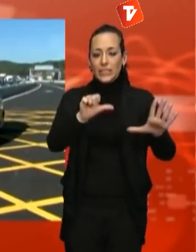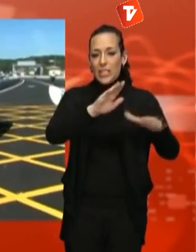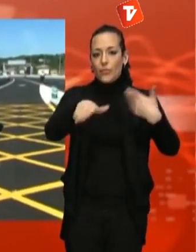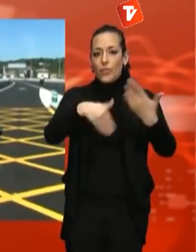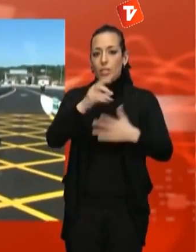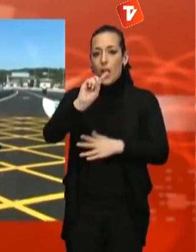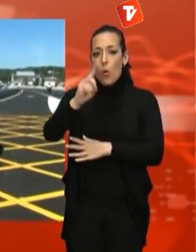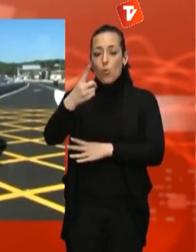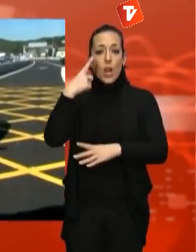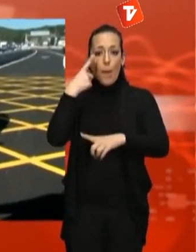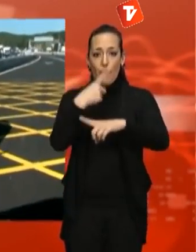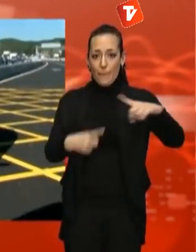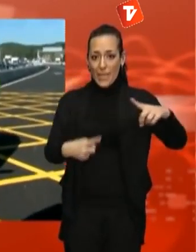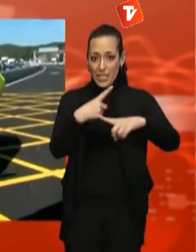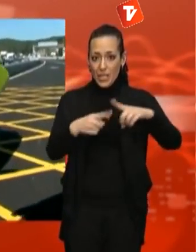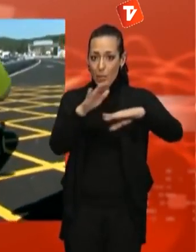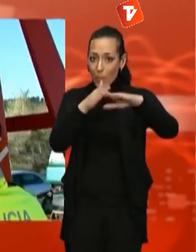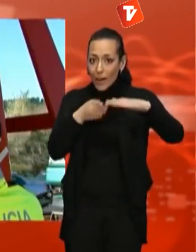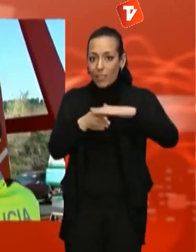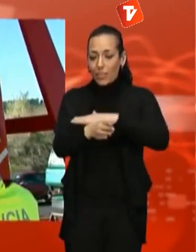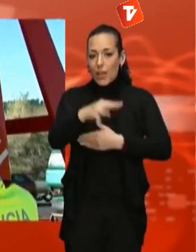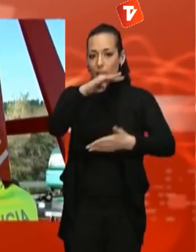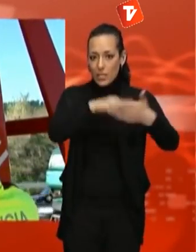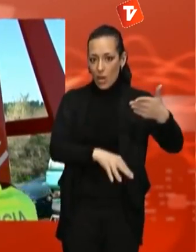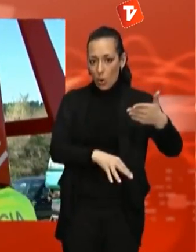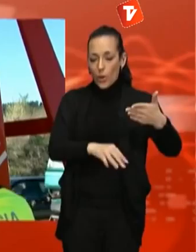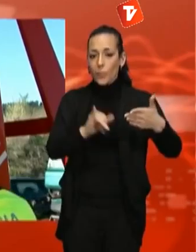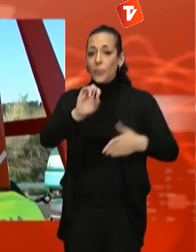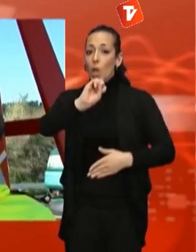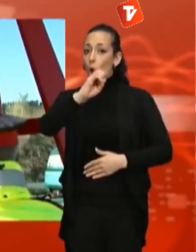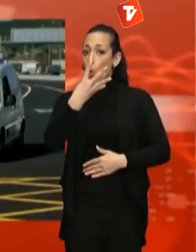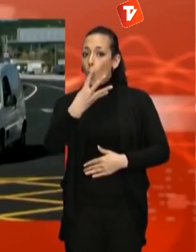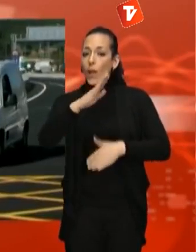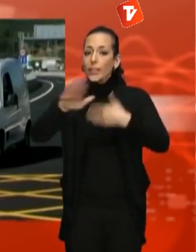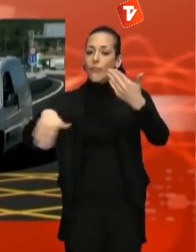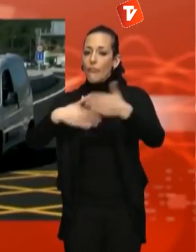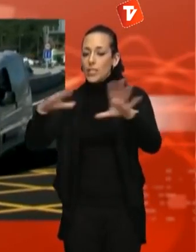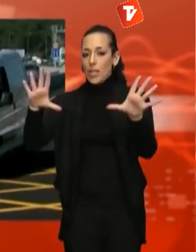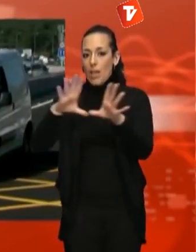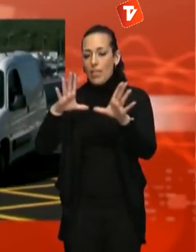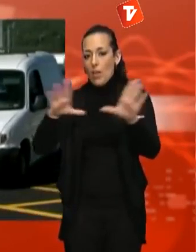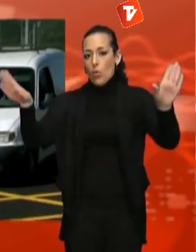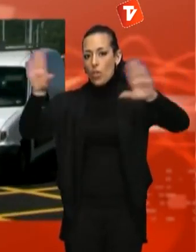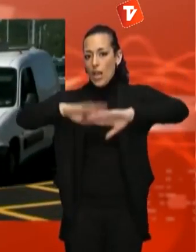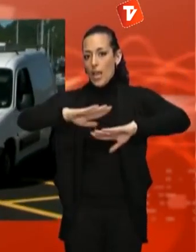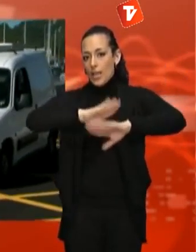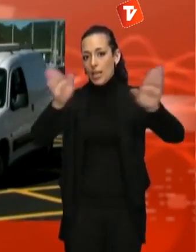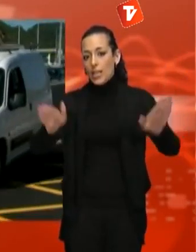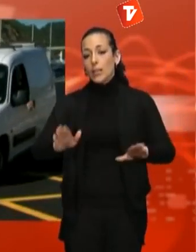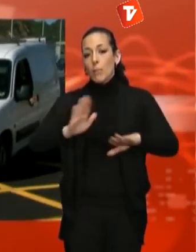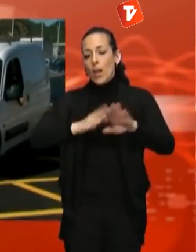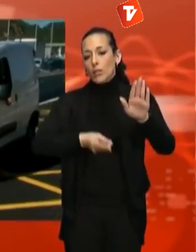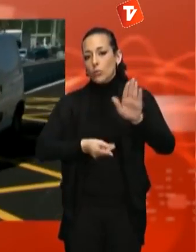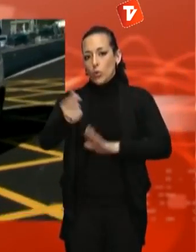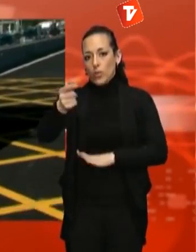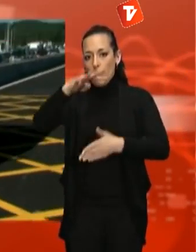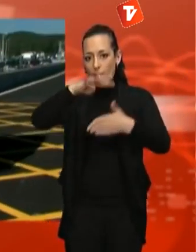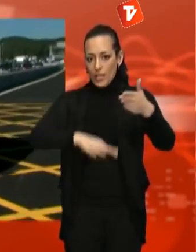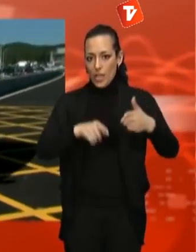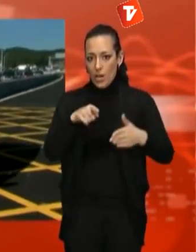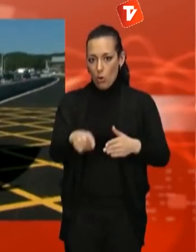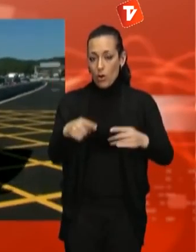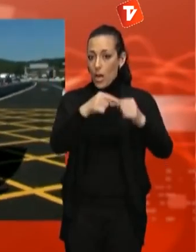migdia en sentit d'entrada a la ciutat comptal i de 4 de la tarda a 10 de la nit de sortida. La resta de la jornada, els carrils